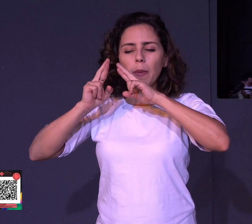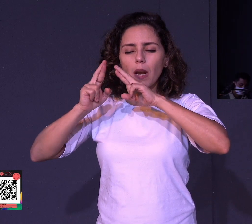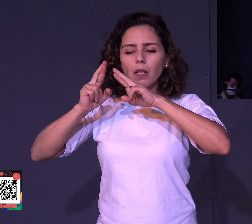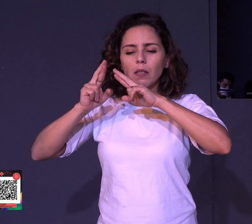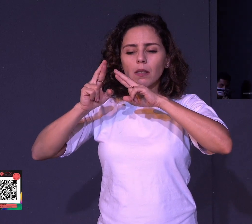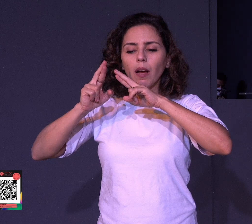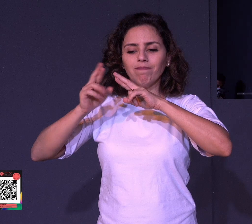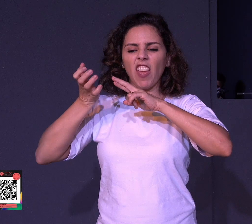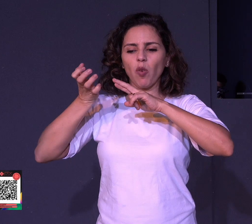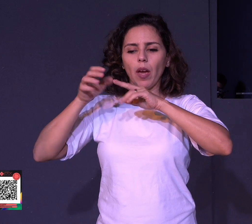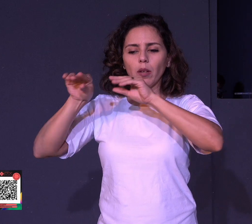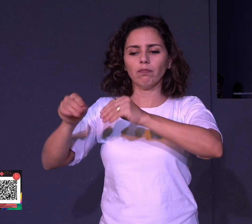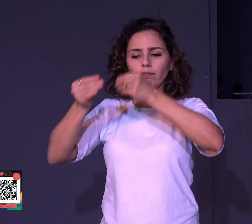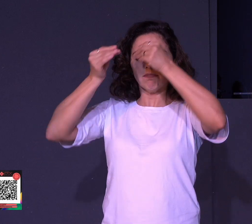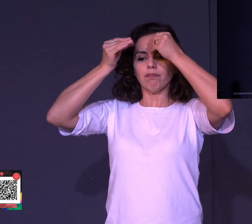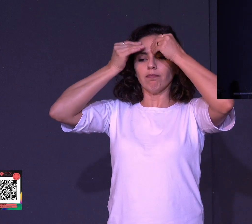misericórdia.